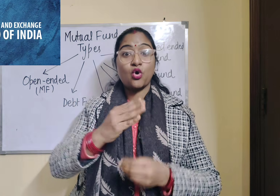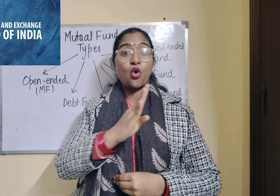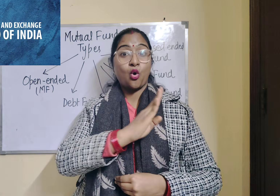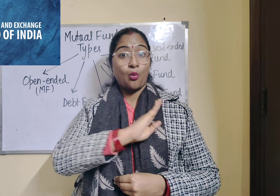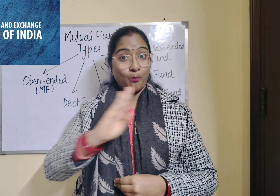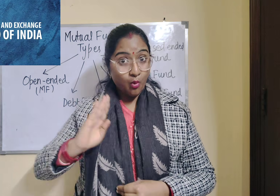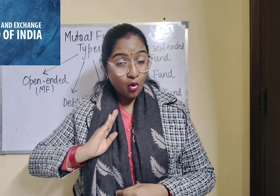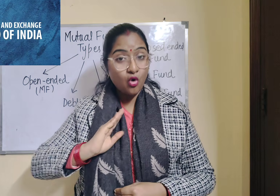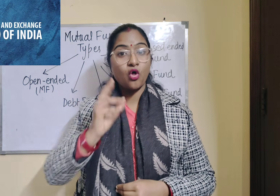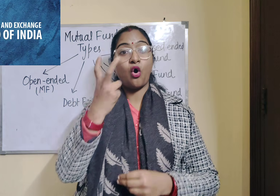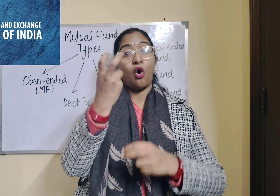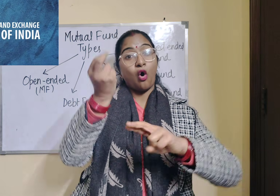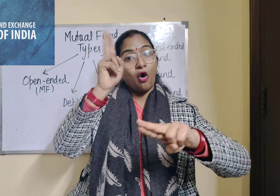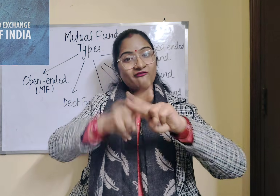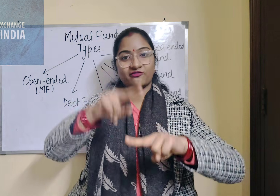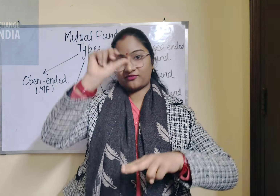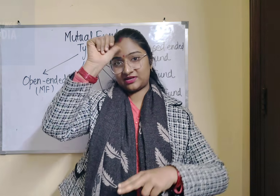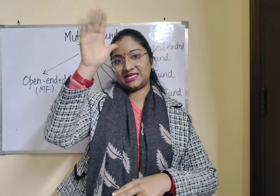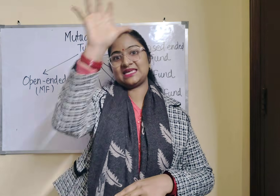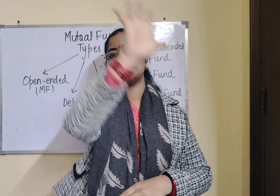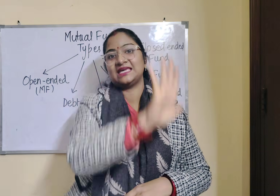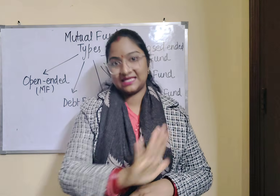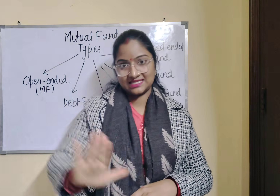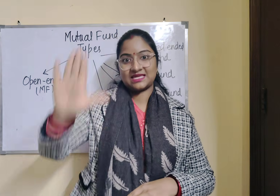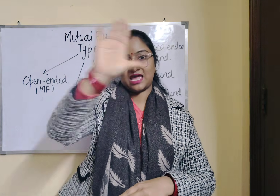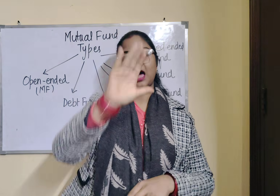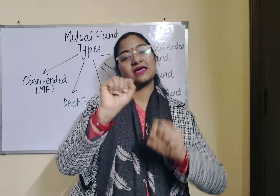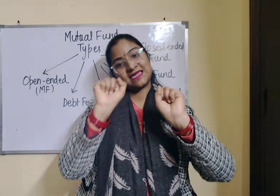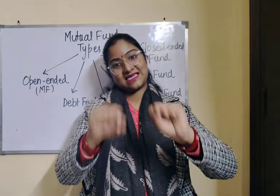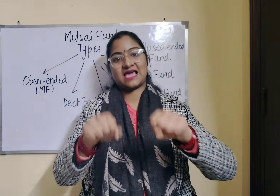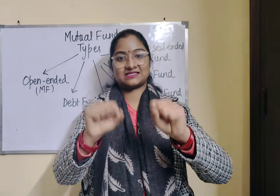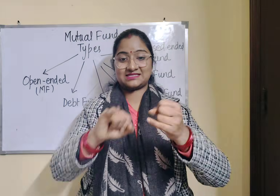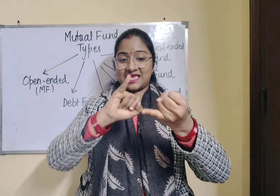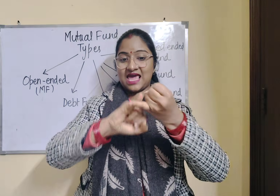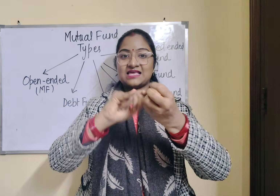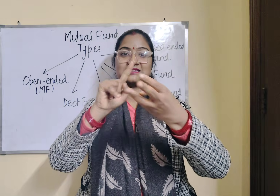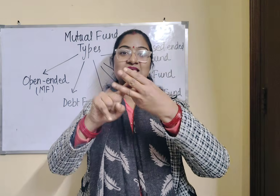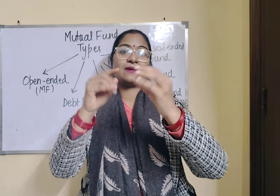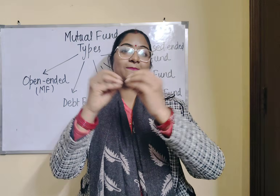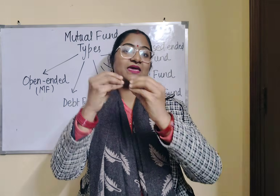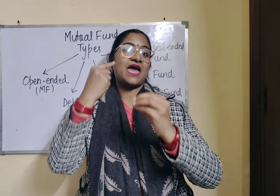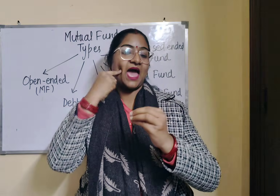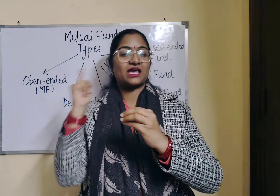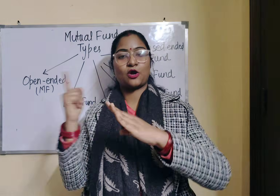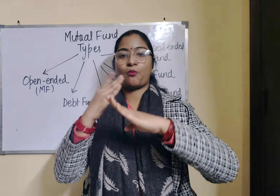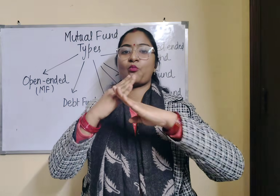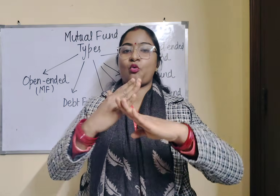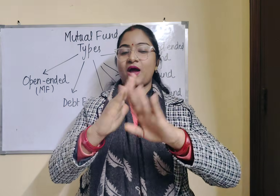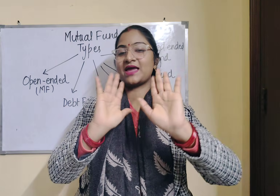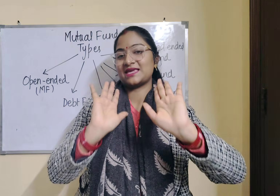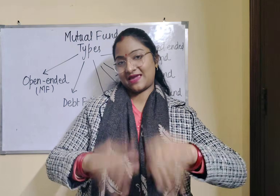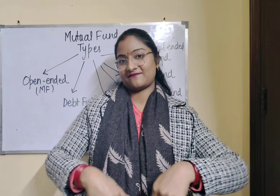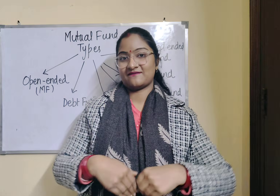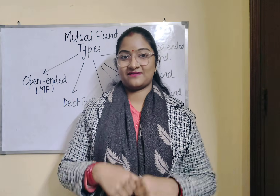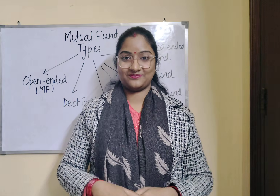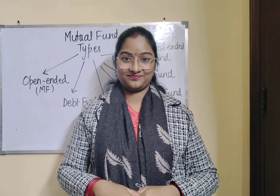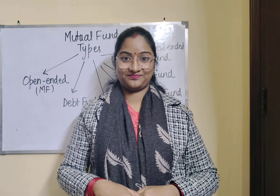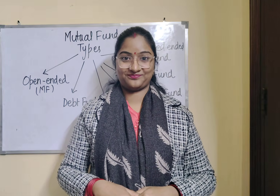है सिक्योरिटीज़ एंड एक्सचेंज बोर्ड ऑफ इंडिया। ठीक है, ये SEBI की निगरानी में भी रहता